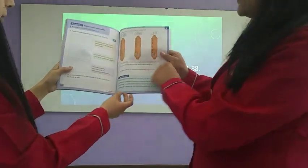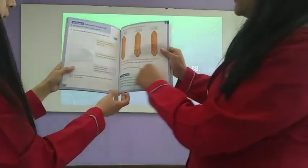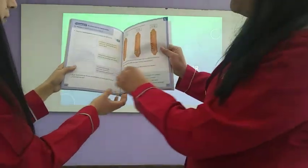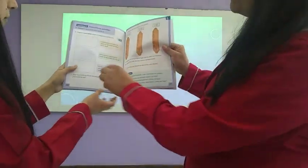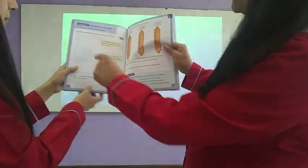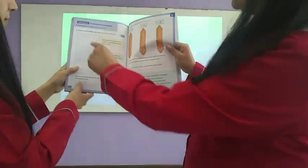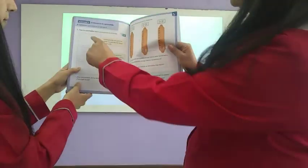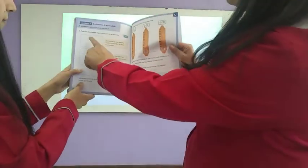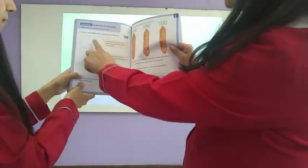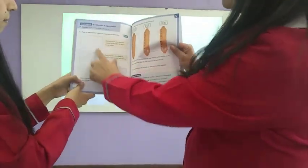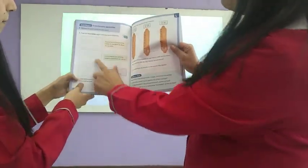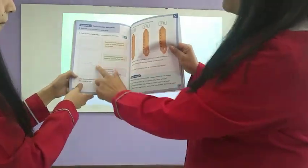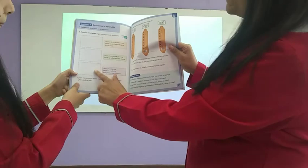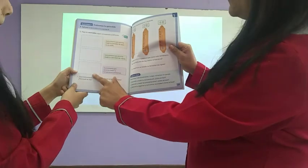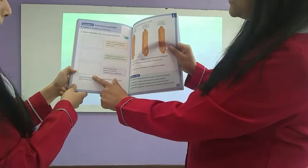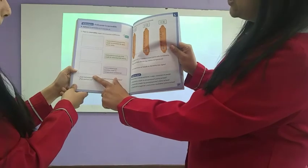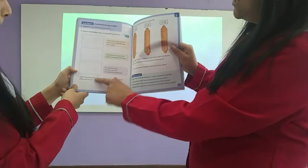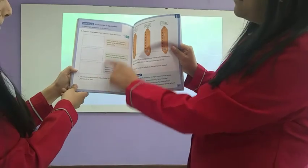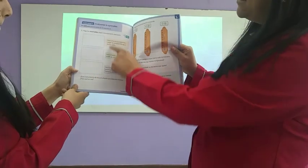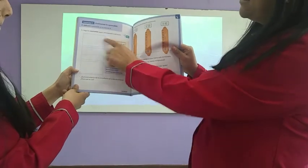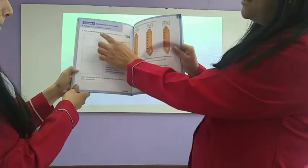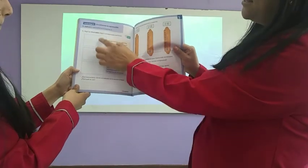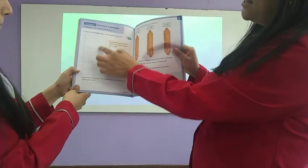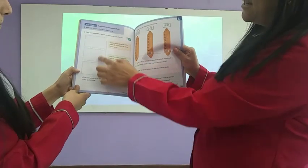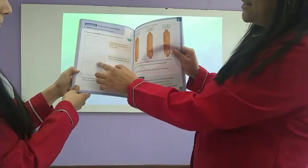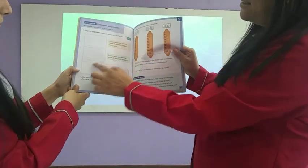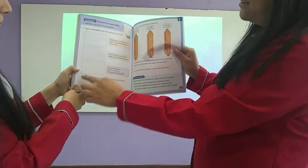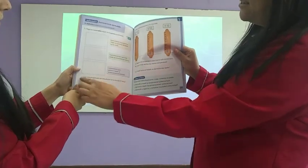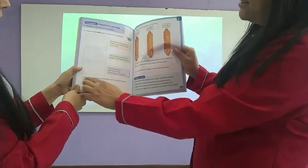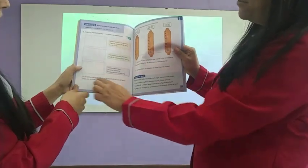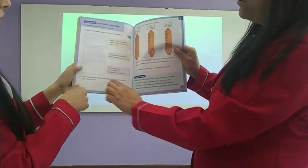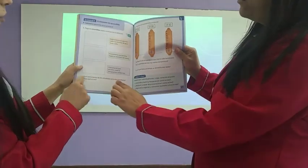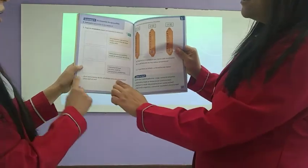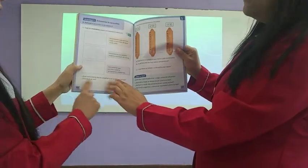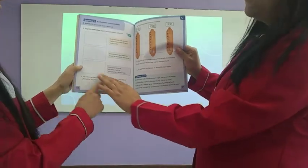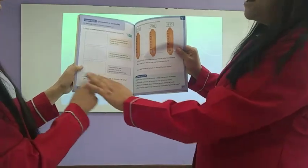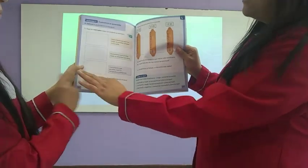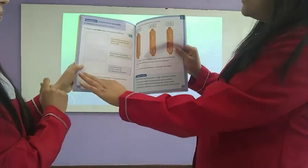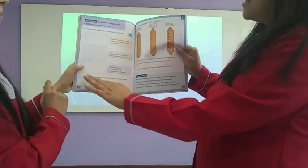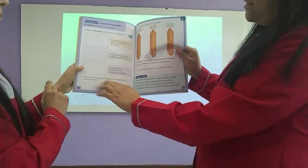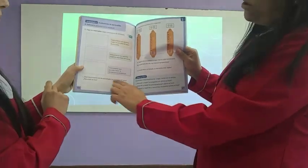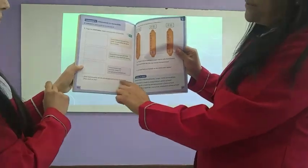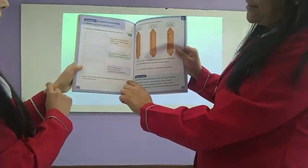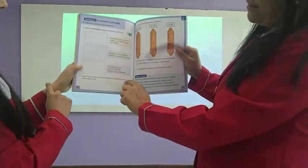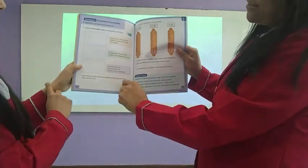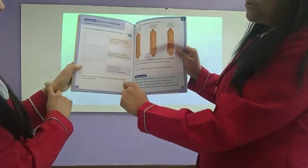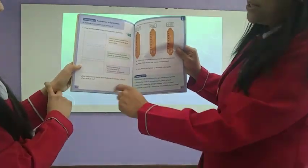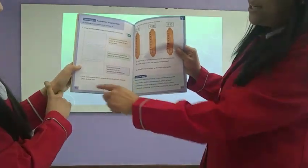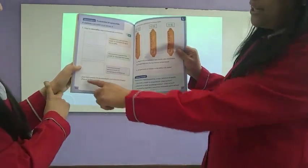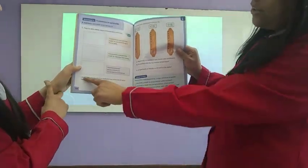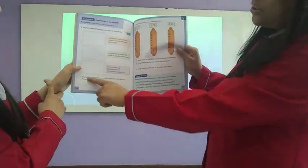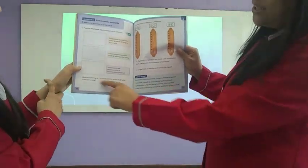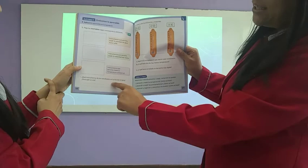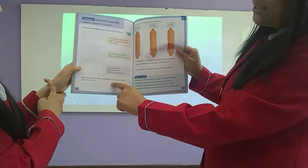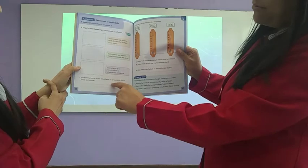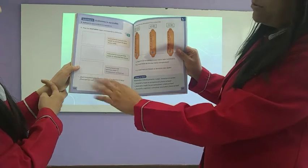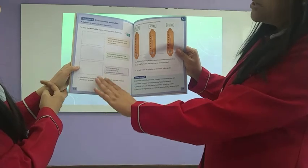mi Juanita, vamos a dejar solamente esta tarea. Esta pregunta optativa. Sí, optativa. Si usted quiere, contesta esta pregunta y